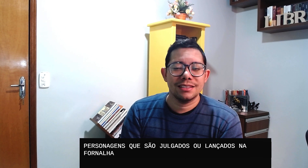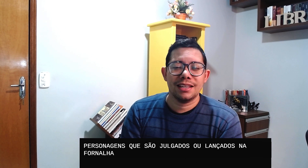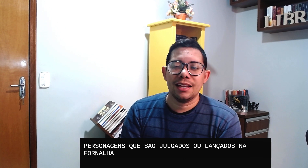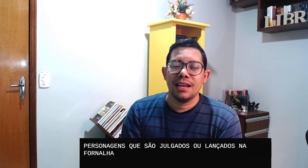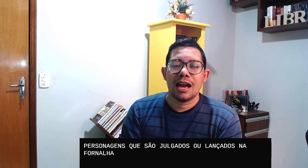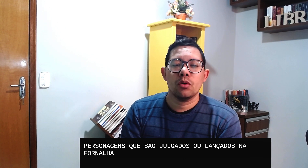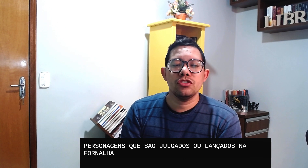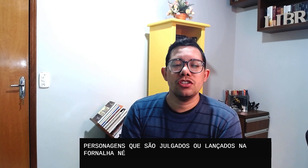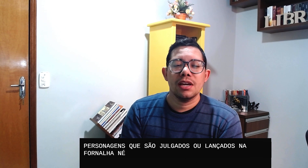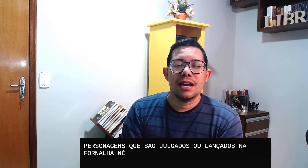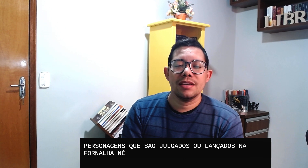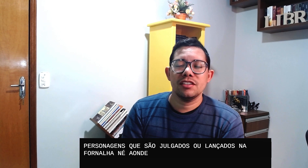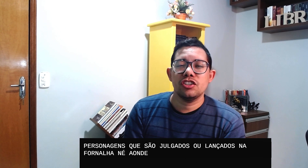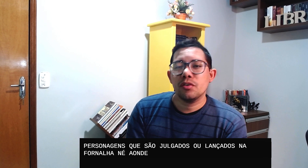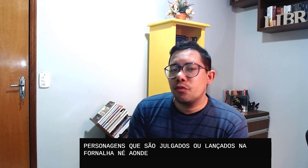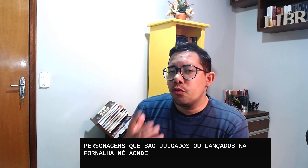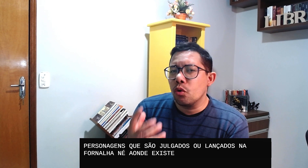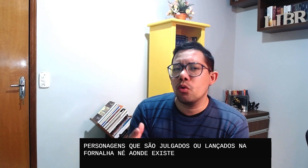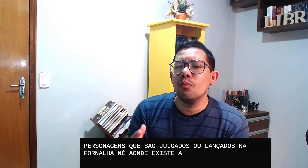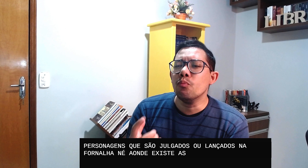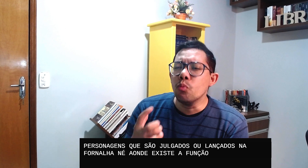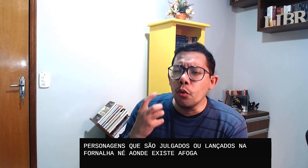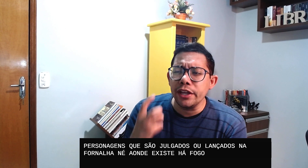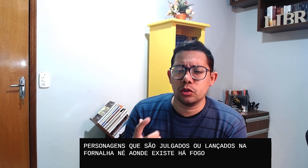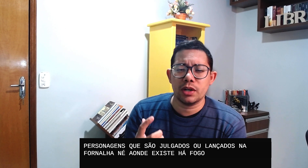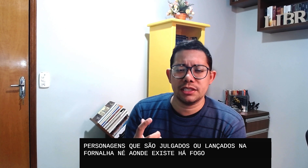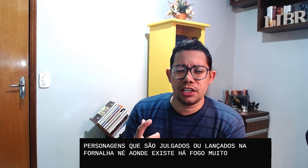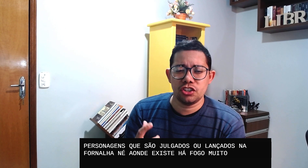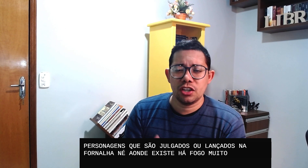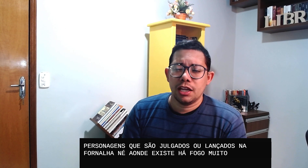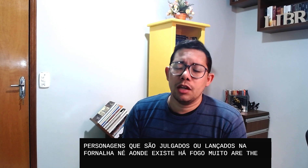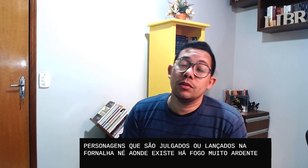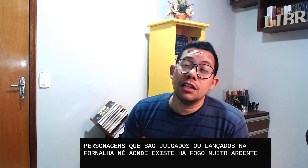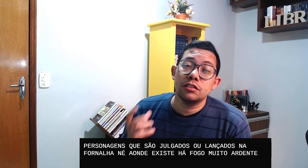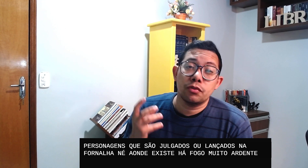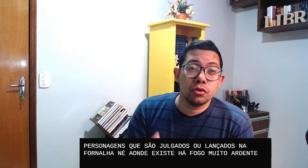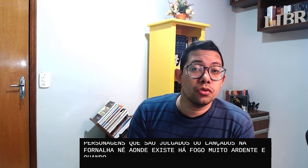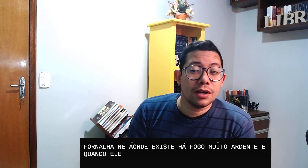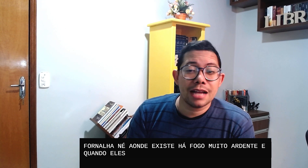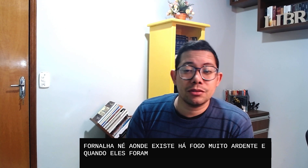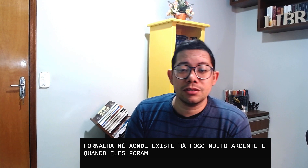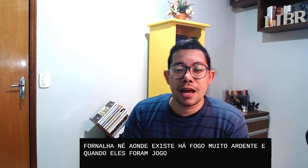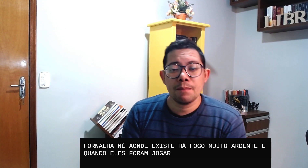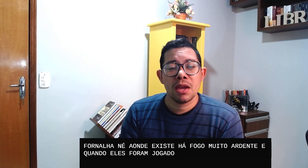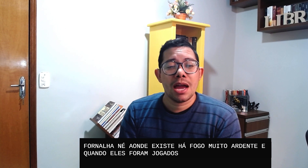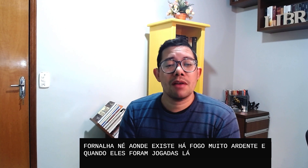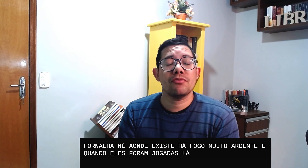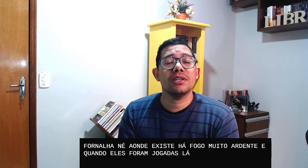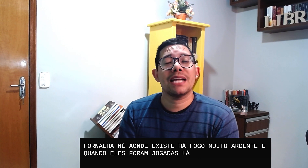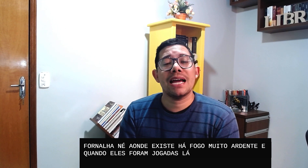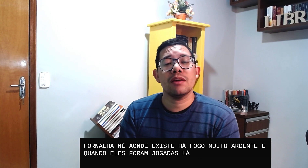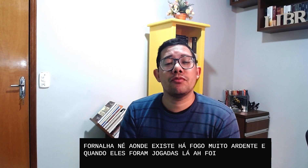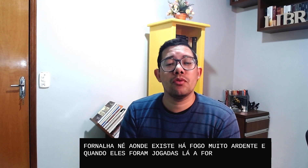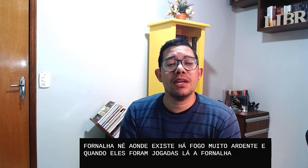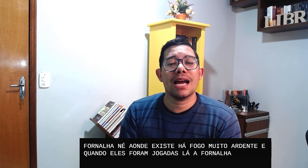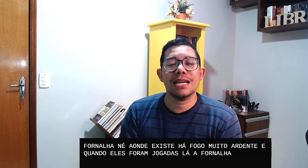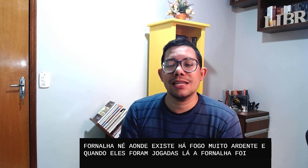né, onde existia fogo muito ardente. E quando eles foram jogados lá, a fornalha foi